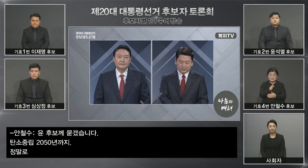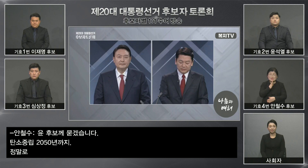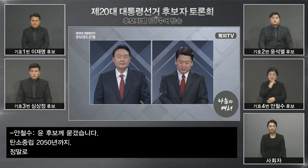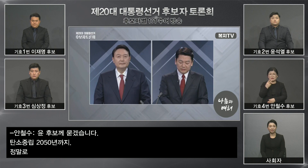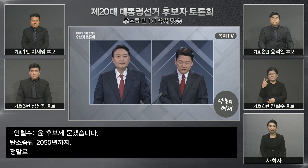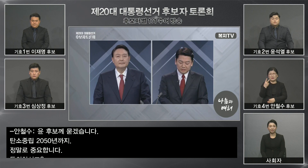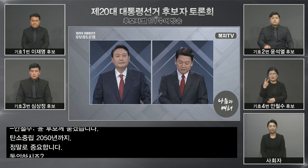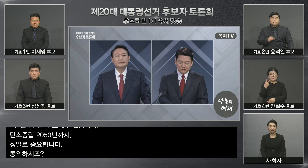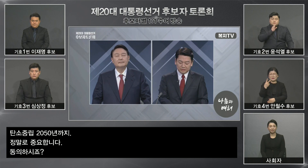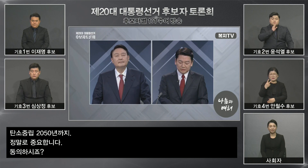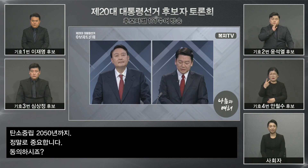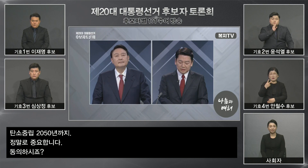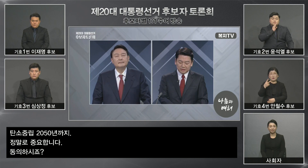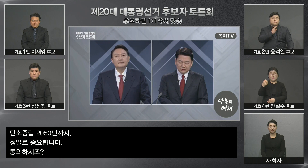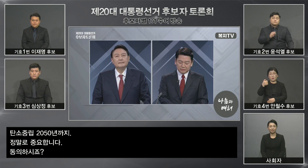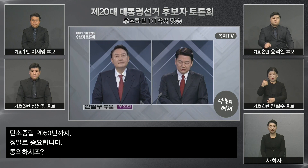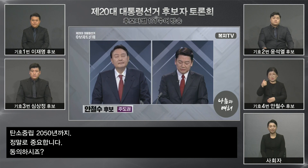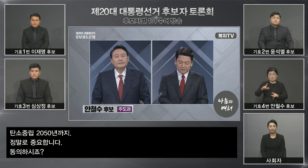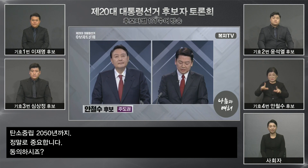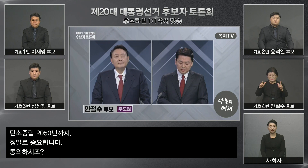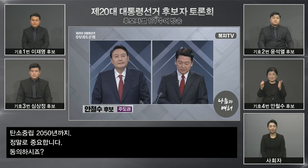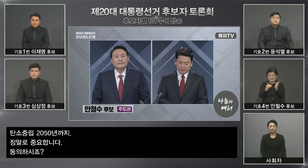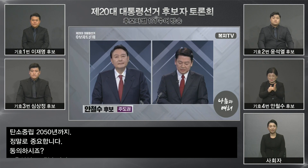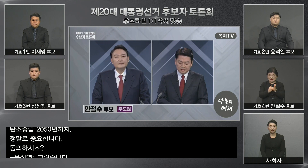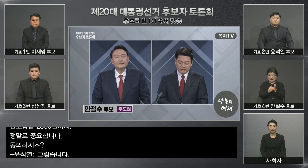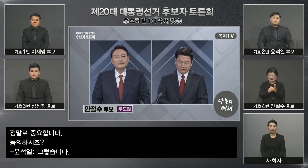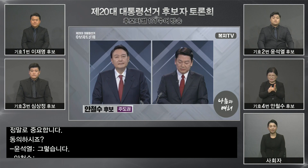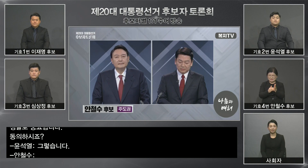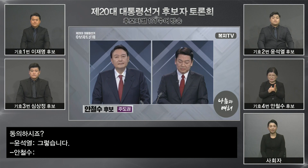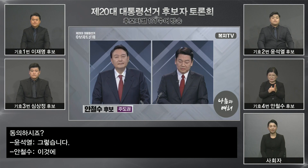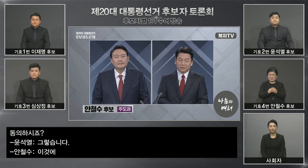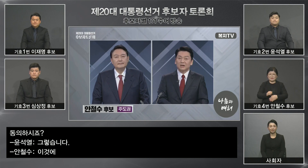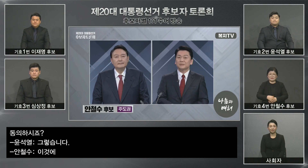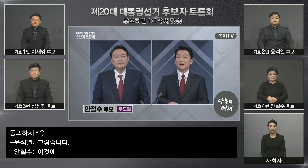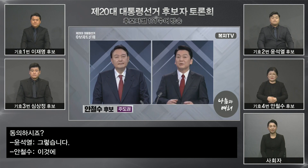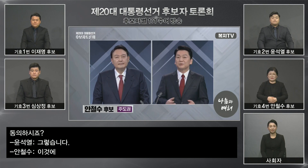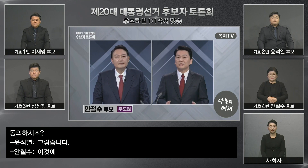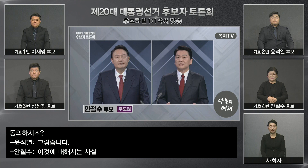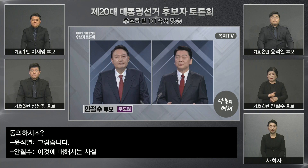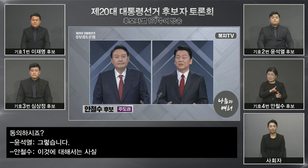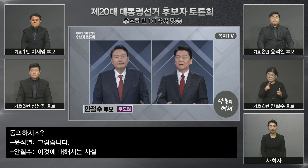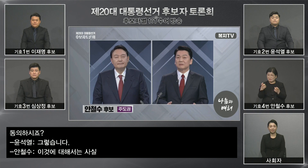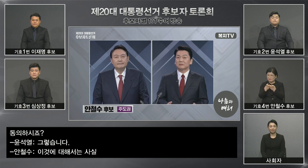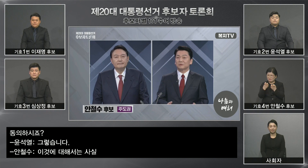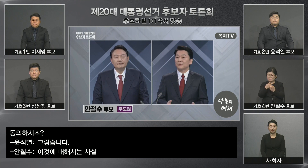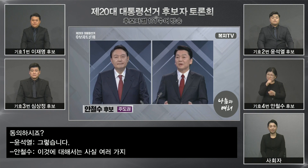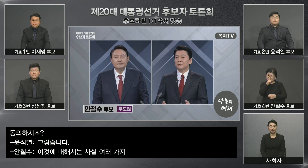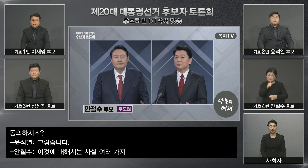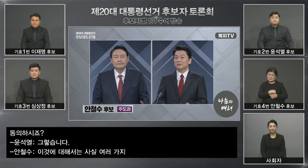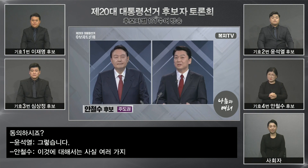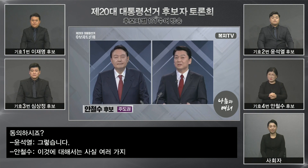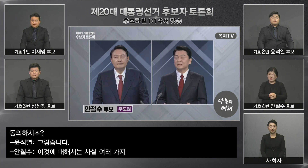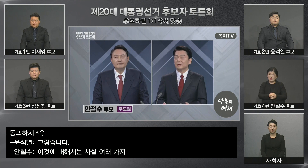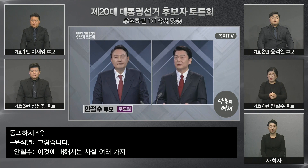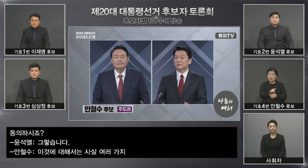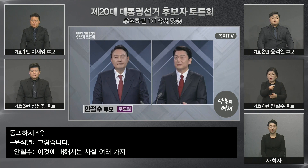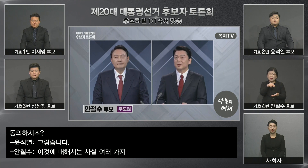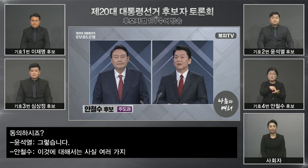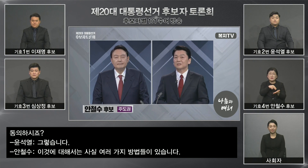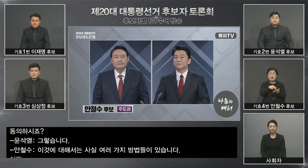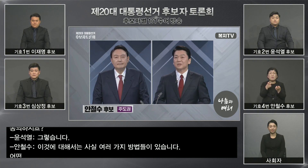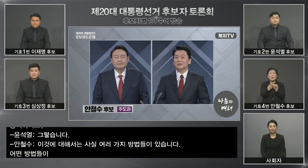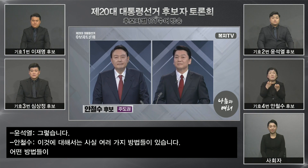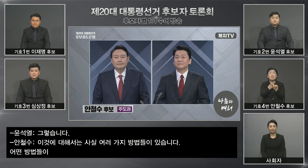예. 이것에 대해서는 사실 여러 가지 방법들이 있습니다. 어떤 방법들이 있다고